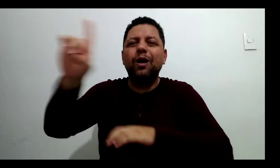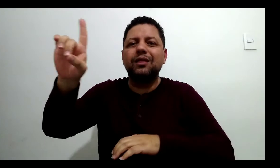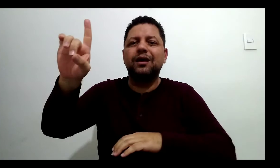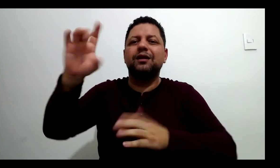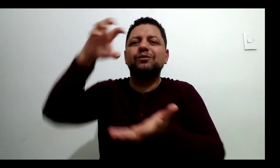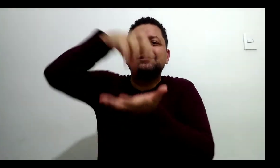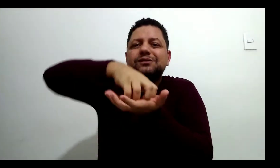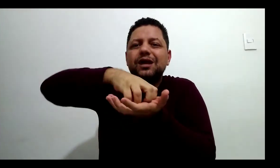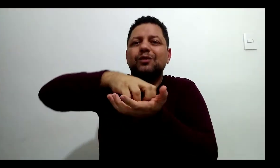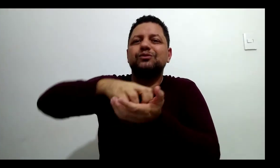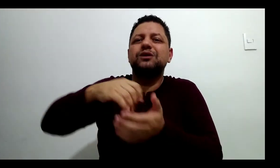cemitério de Perus.